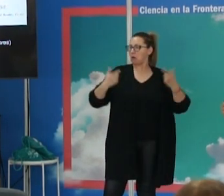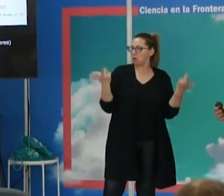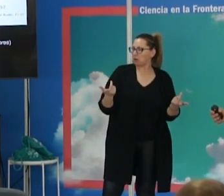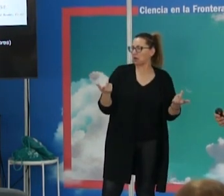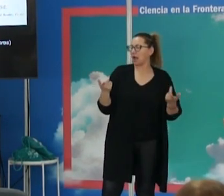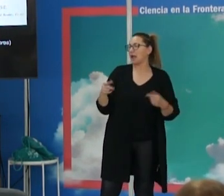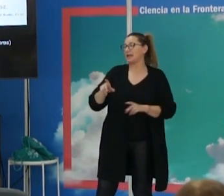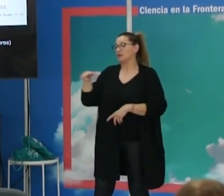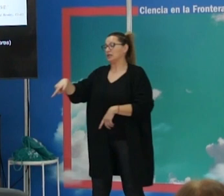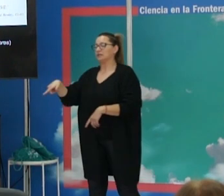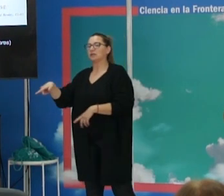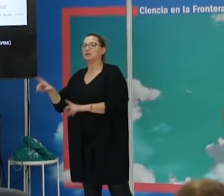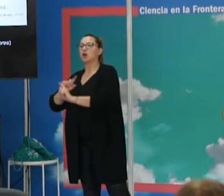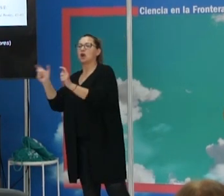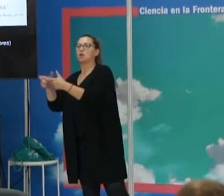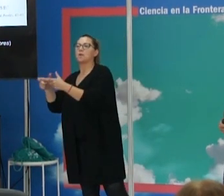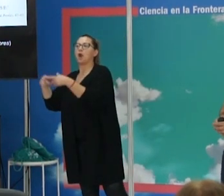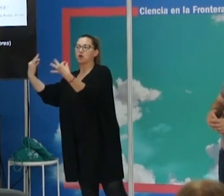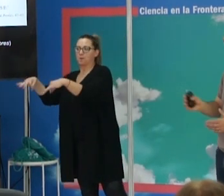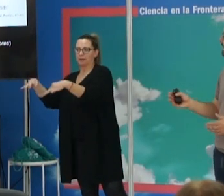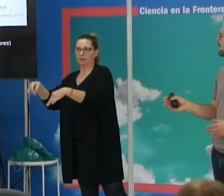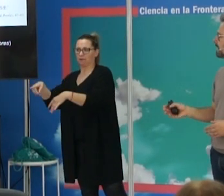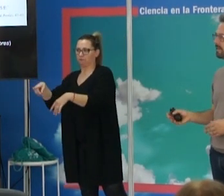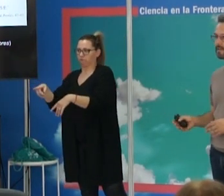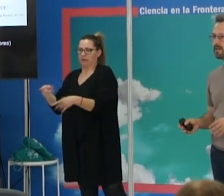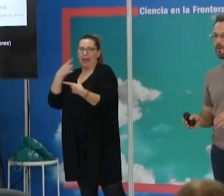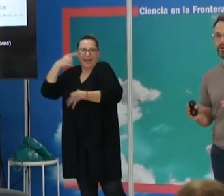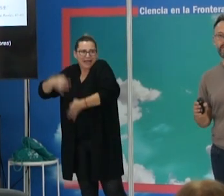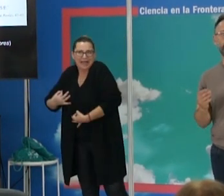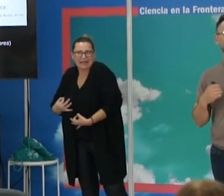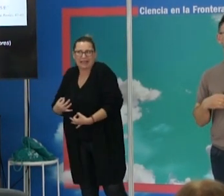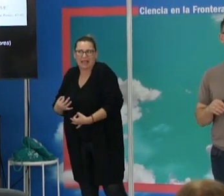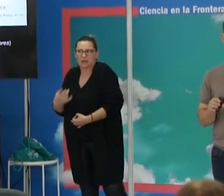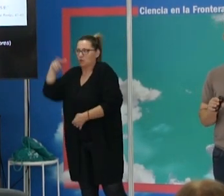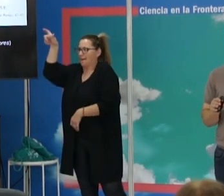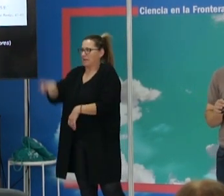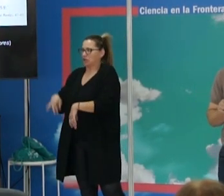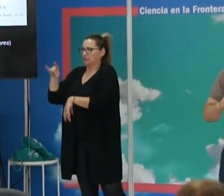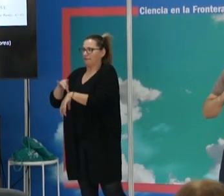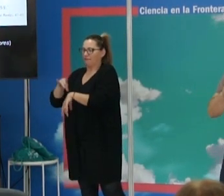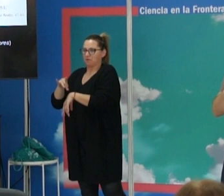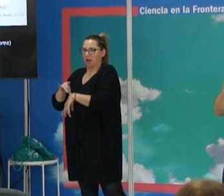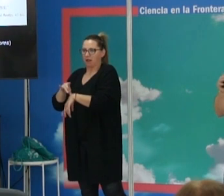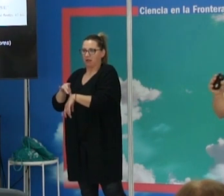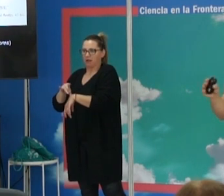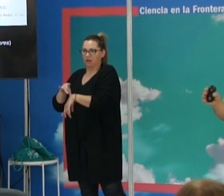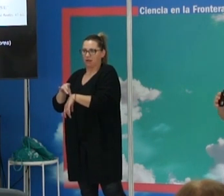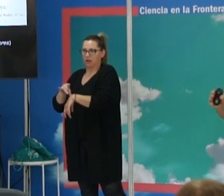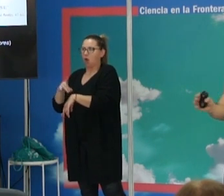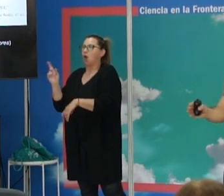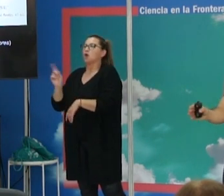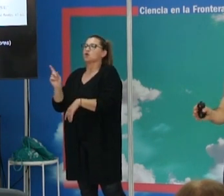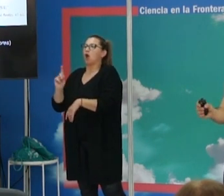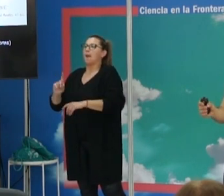que es la opuesta, que serían los normativistas, que dicen que para nada, que en realidad lo que hace que una persona esté enferma no es que tenga una